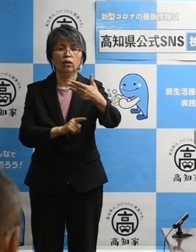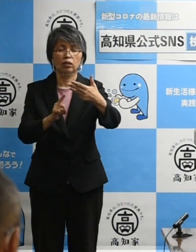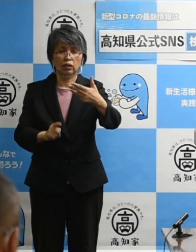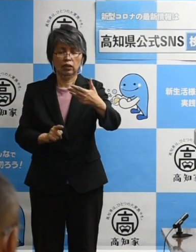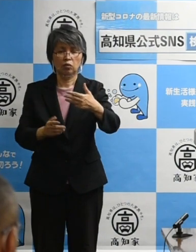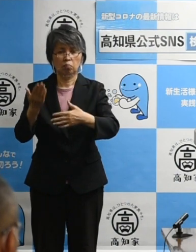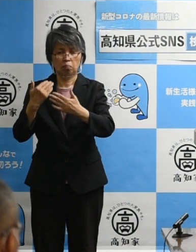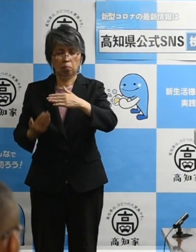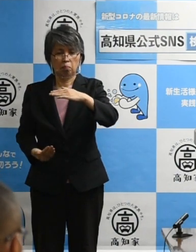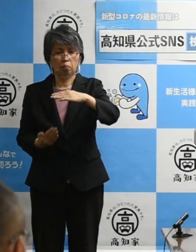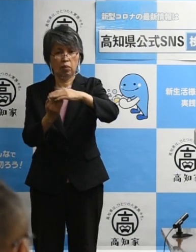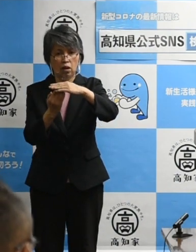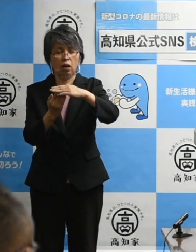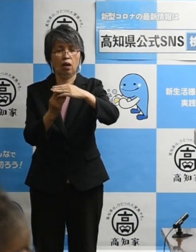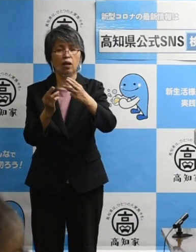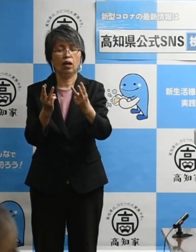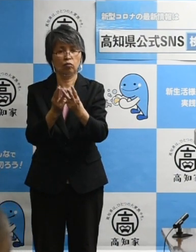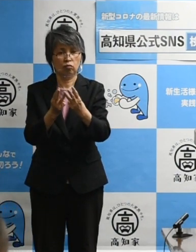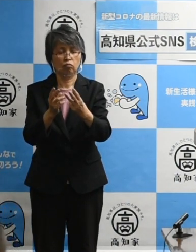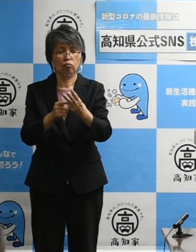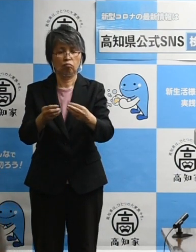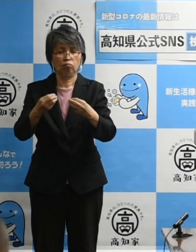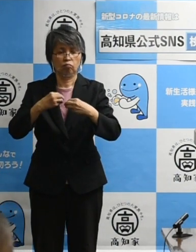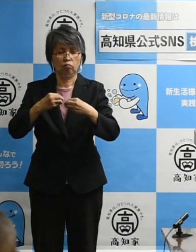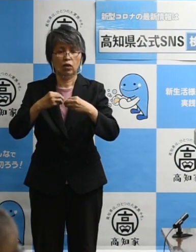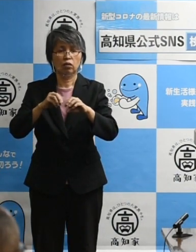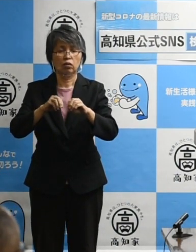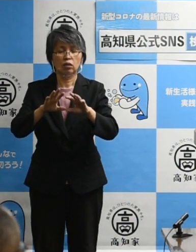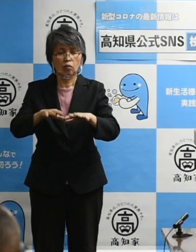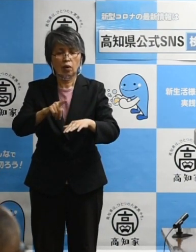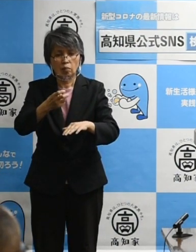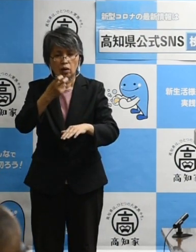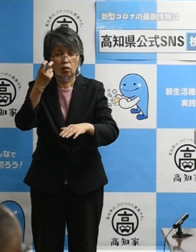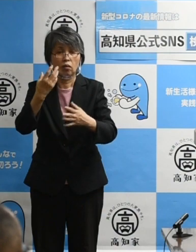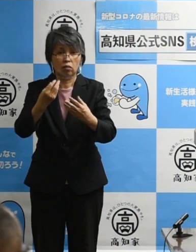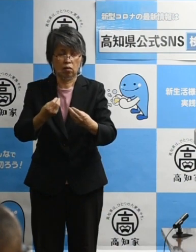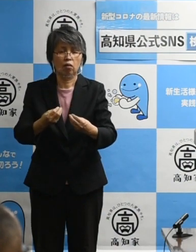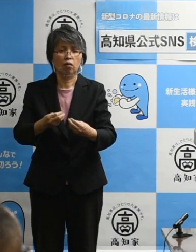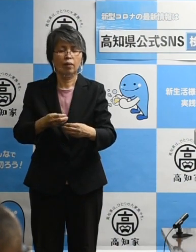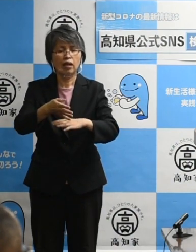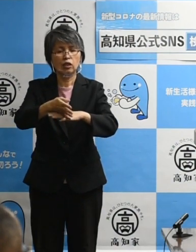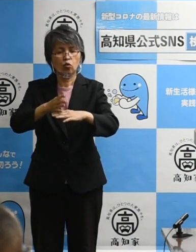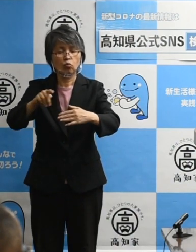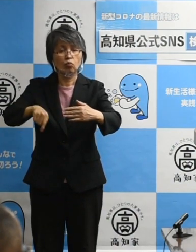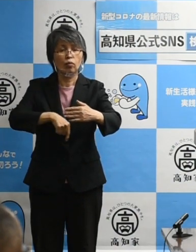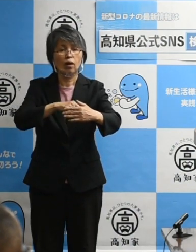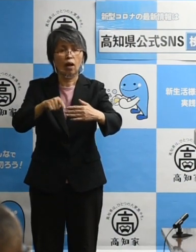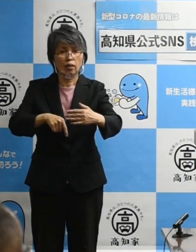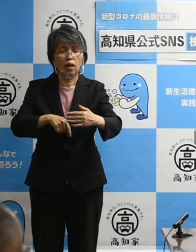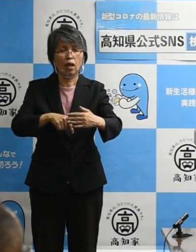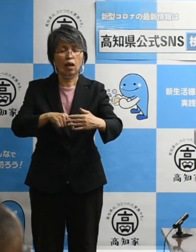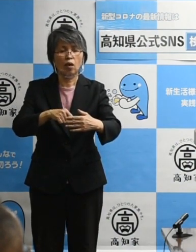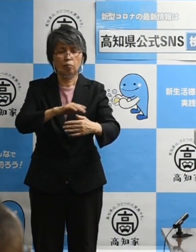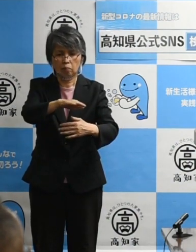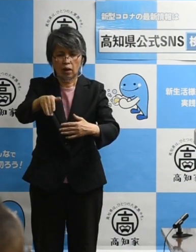最大の感染者、1日の感染者確認者が出ました。まあ、ただこれは四国各県がかつて2